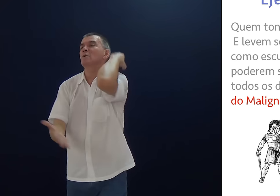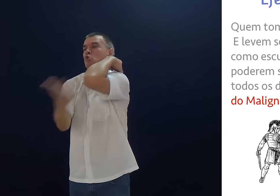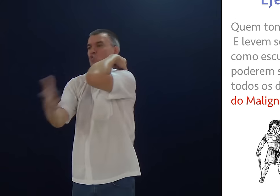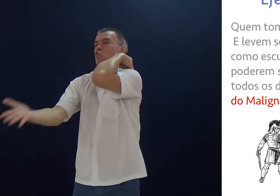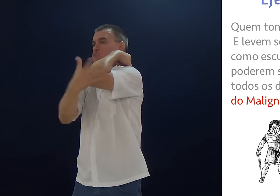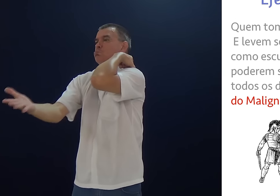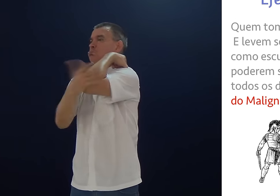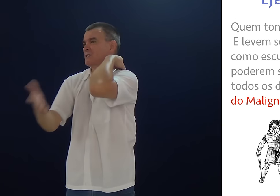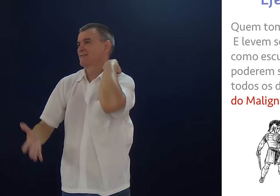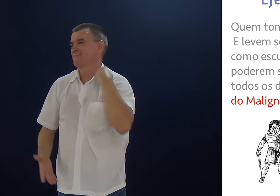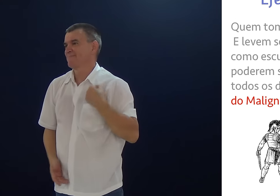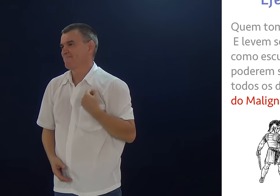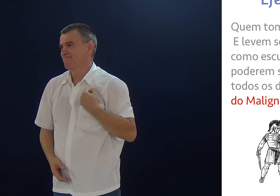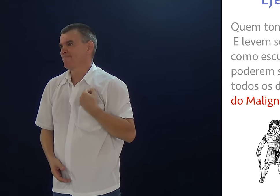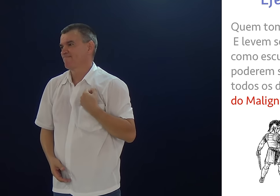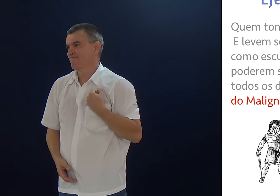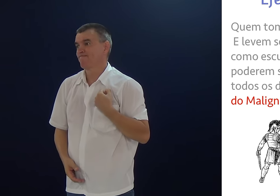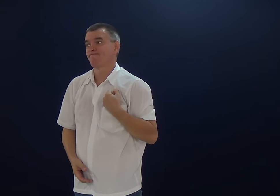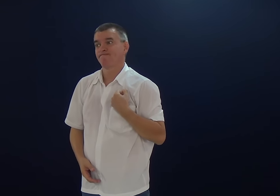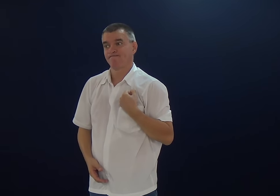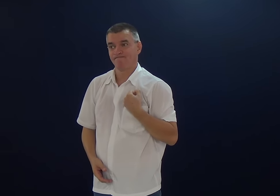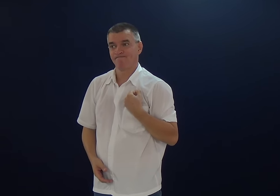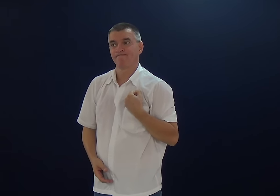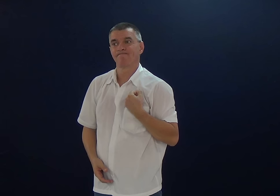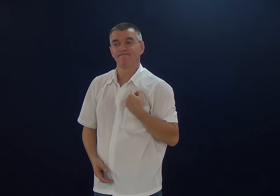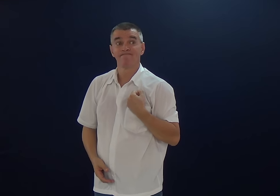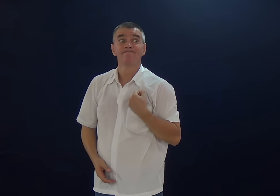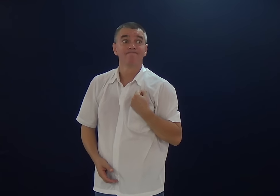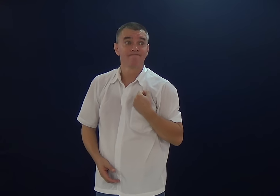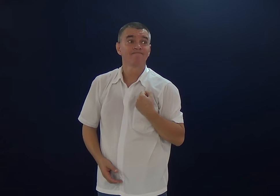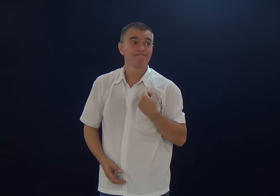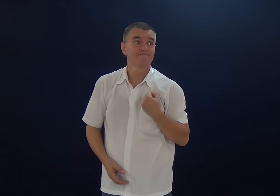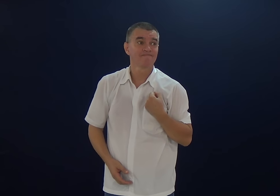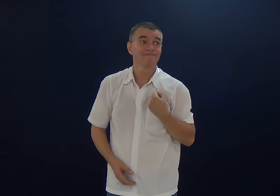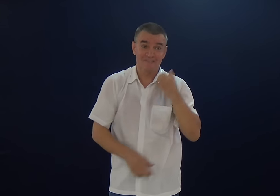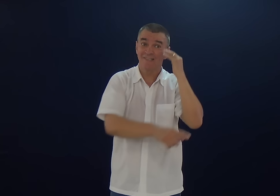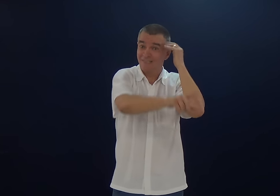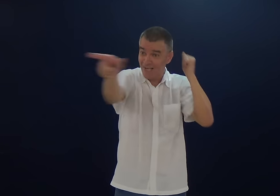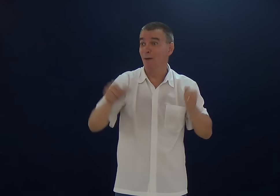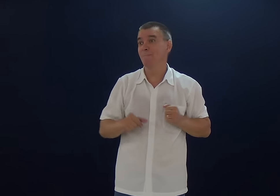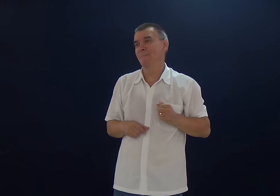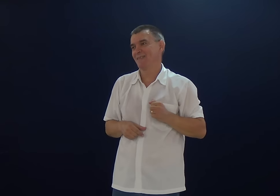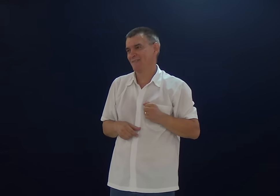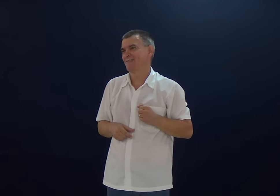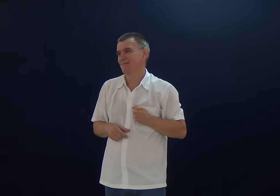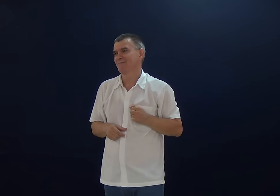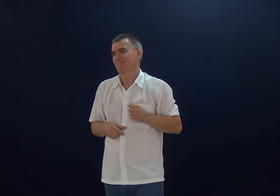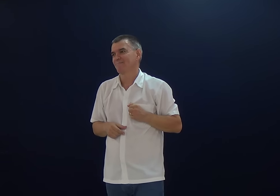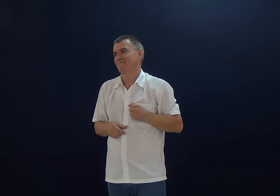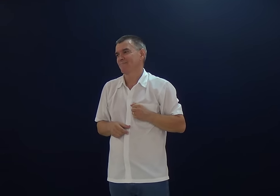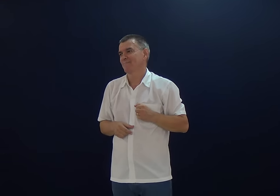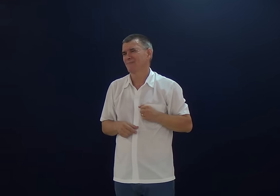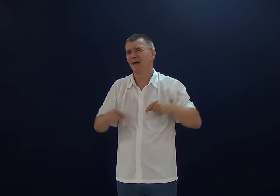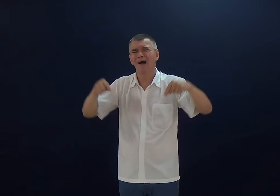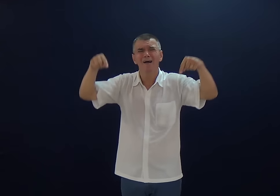isso quando muitas pessoas se convertem muitas pessoas seguem a Jesus o Diabo fica uado você sabe